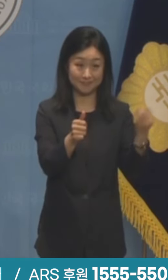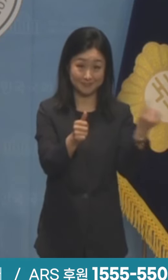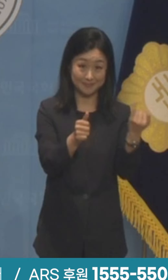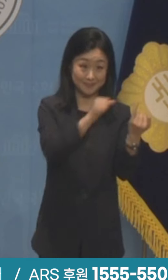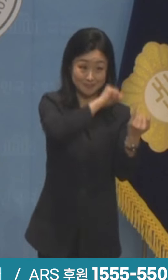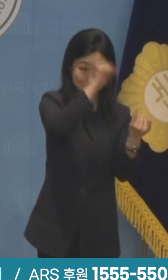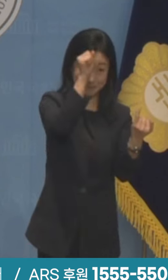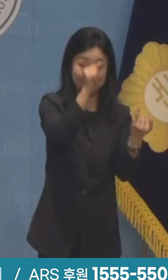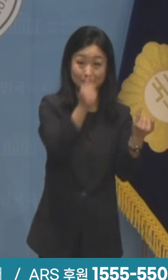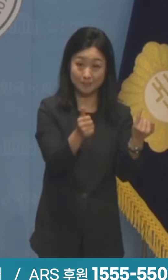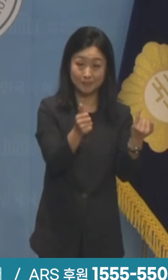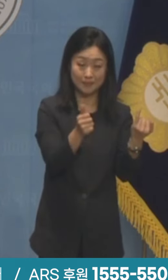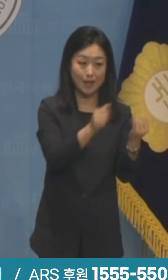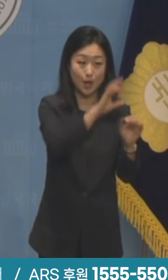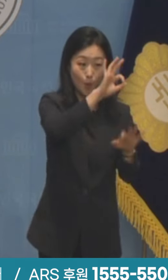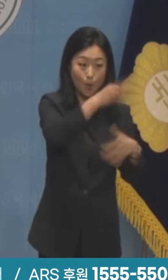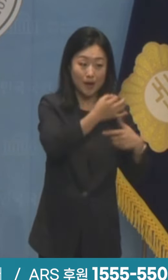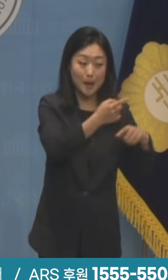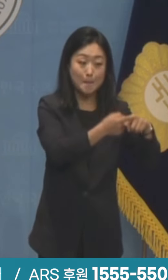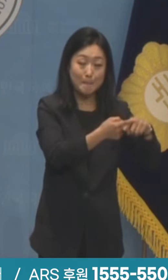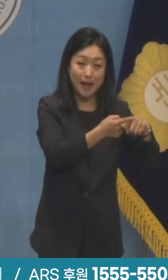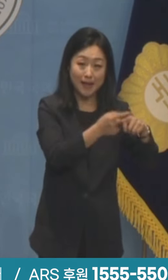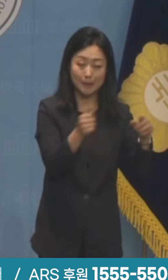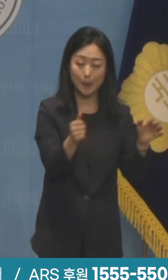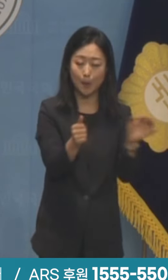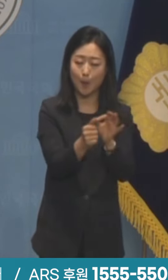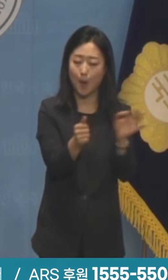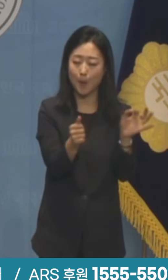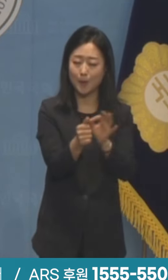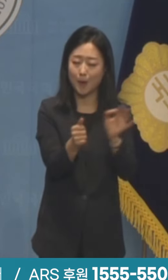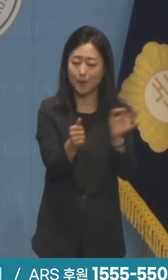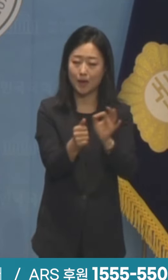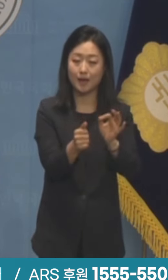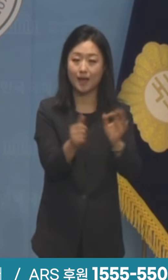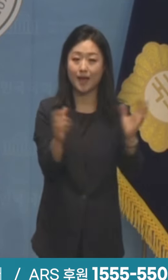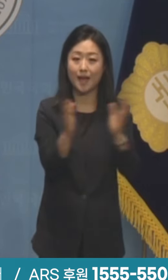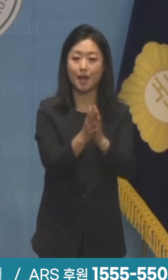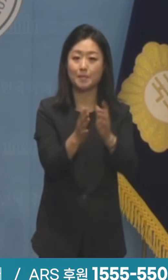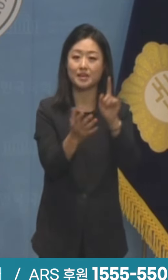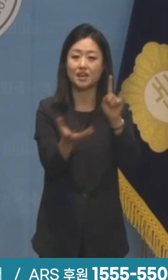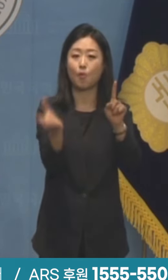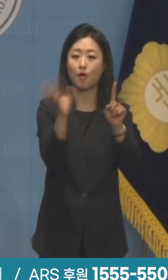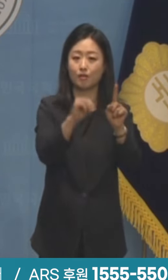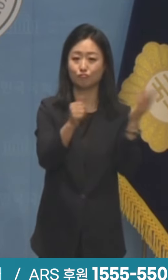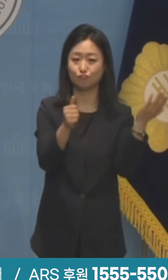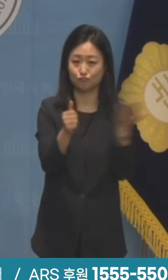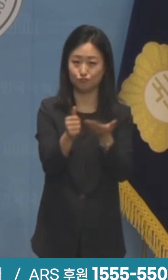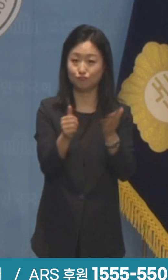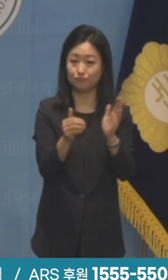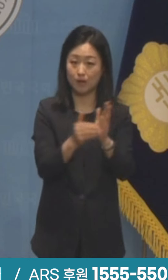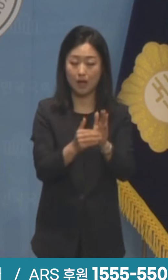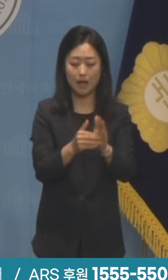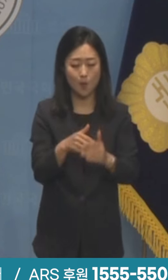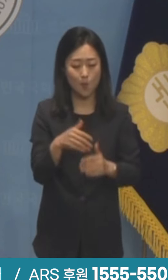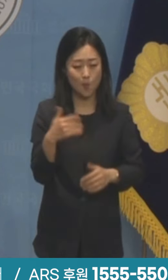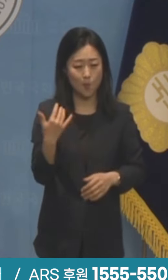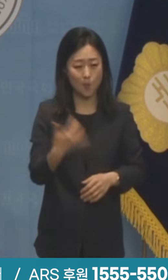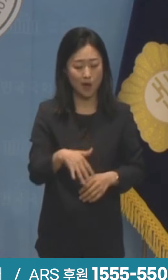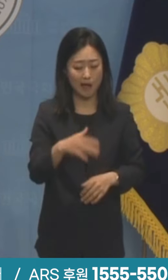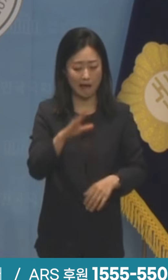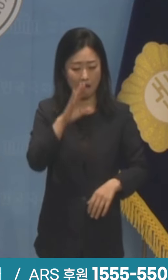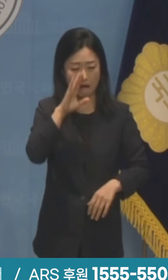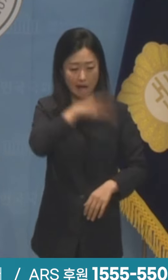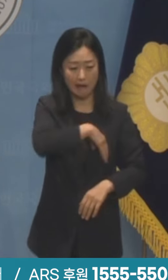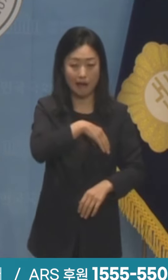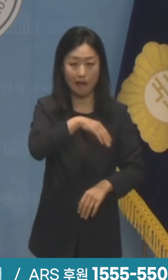급여의 절반씩 모두 1억 원 가까운 돈을 건냈습니다 참으로 추악한